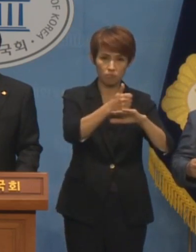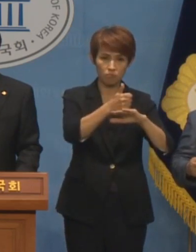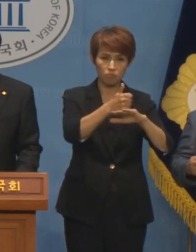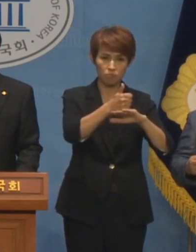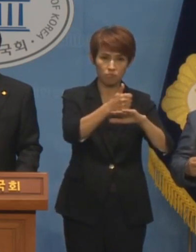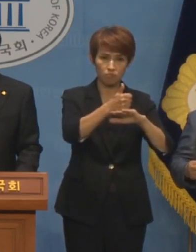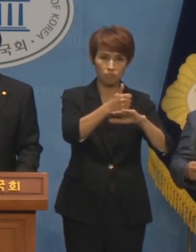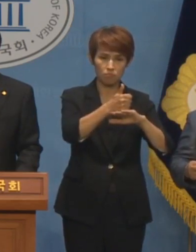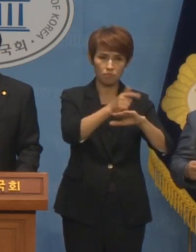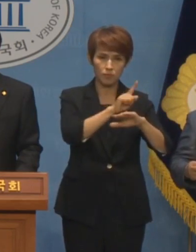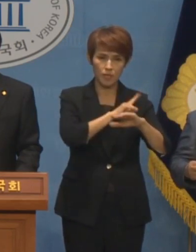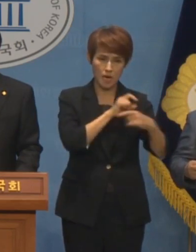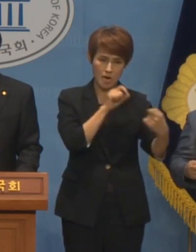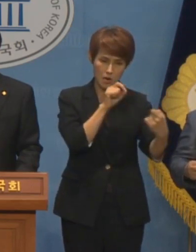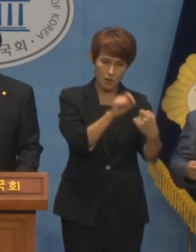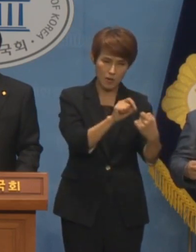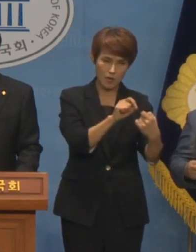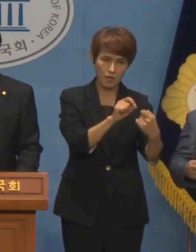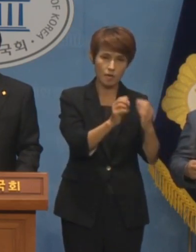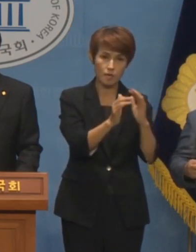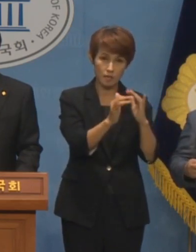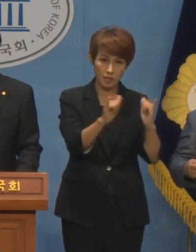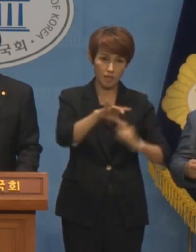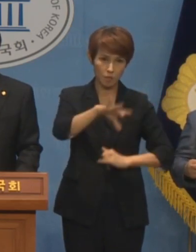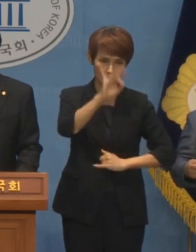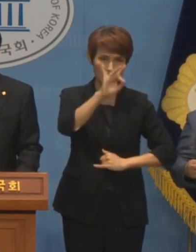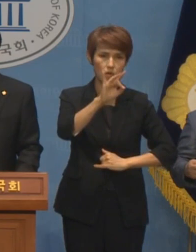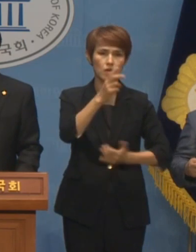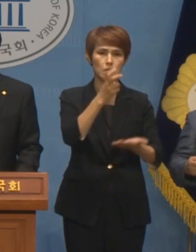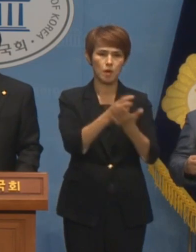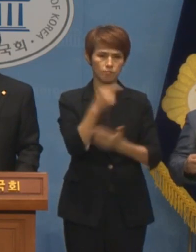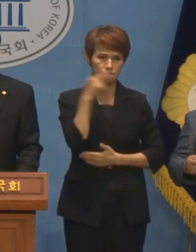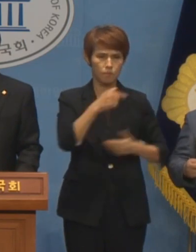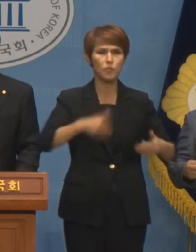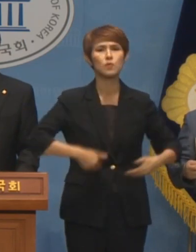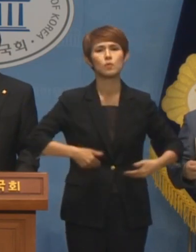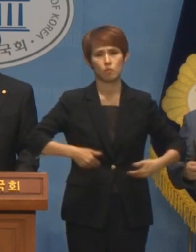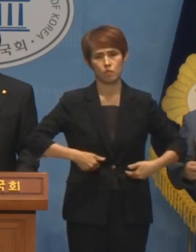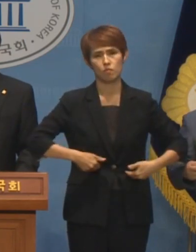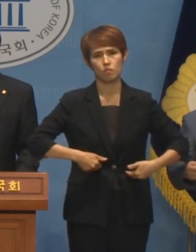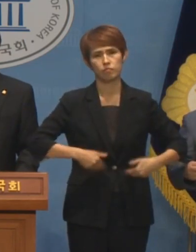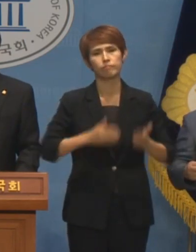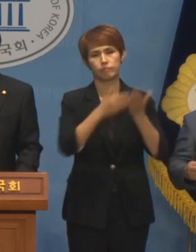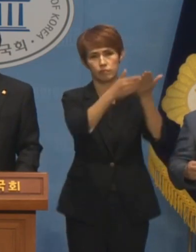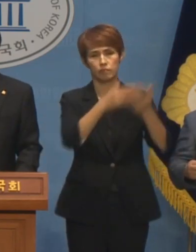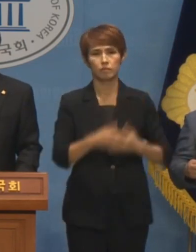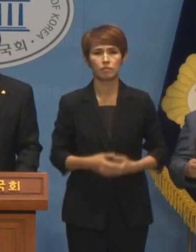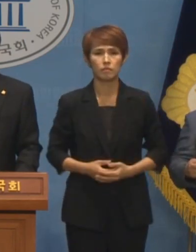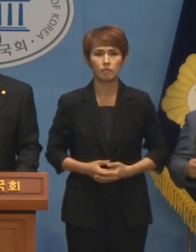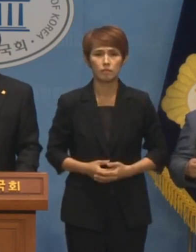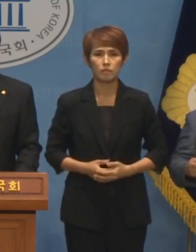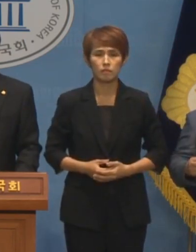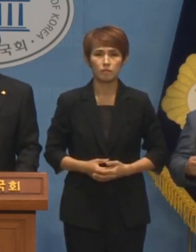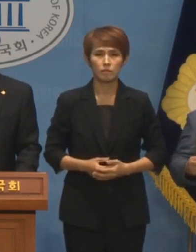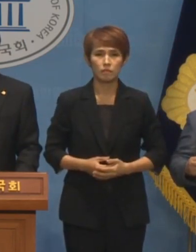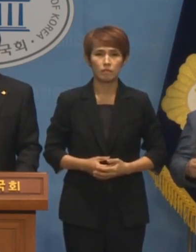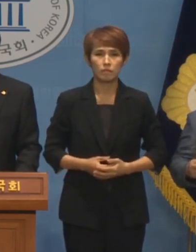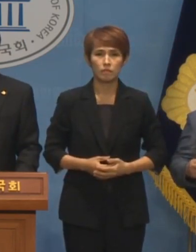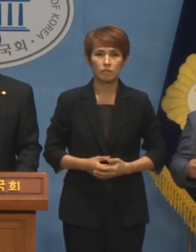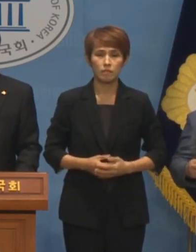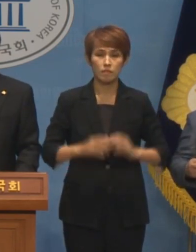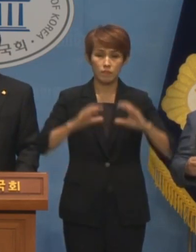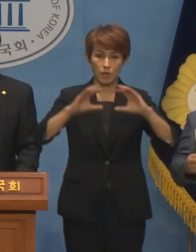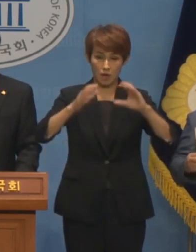가까운 신하로부터 가장 가까운 사람으로부터 해야 한다라고 했습니다. 국가가 만든 법이 적용될